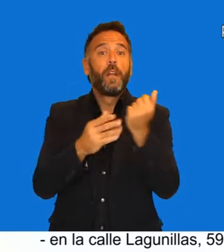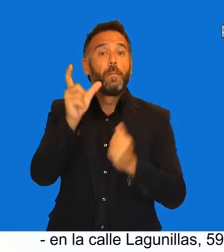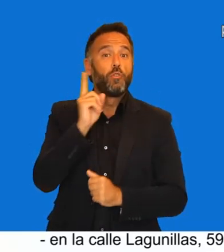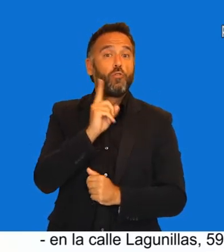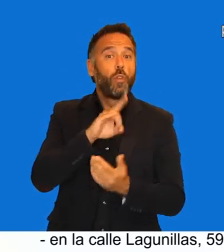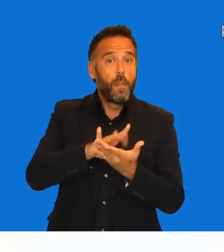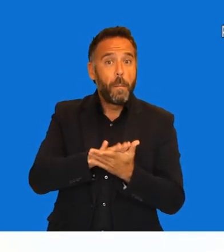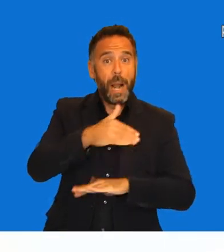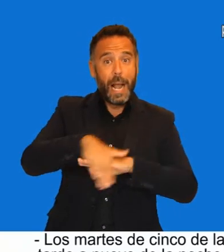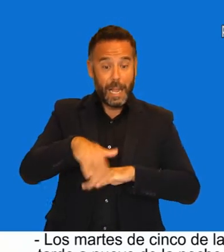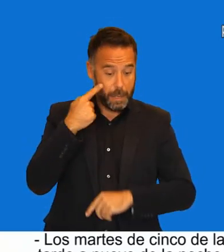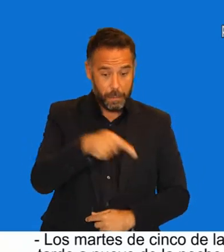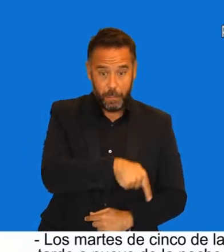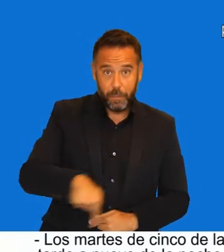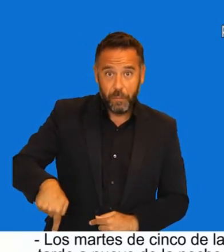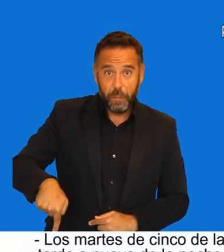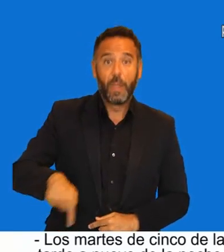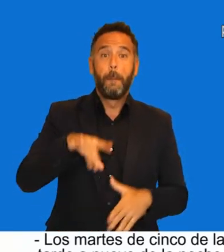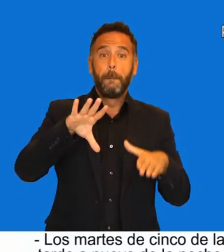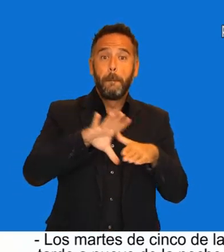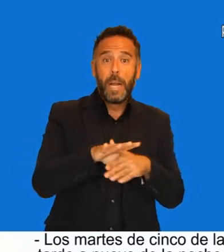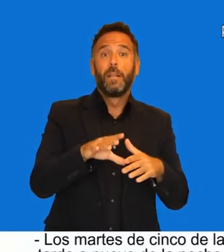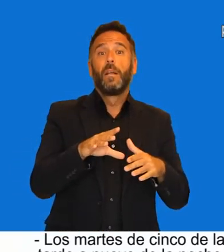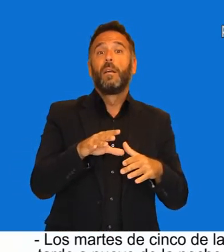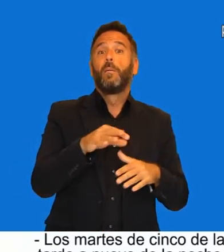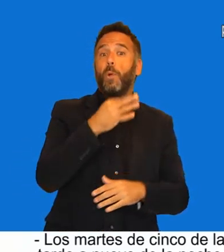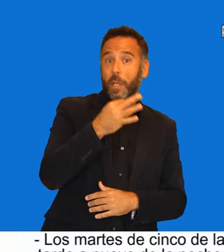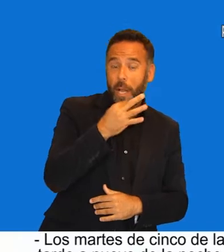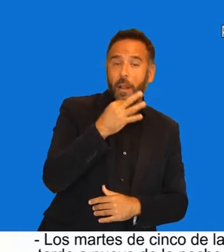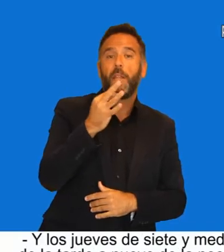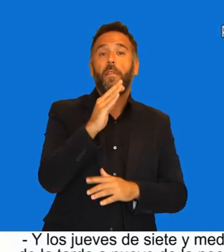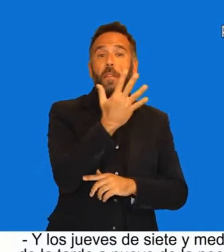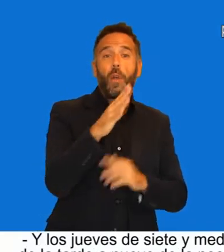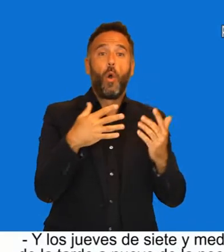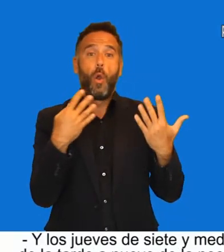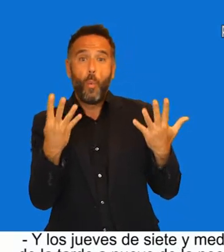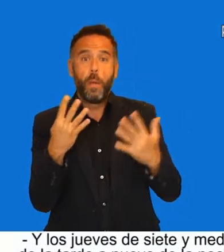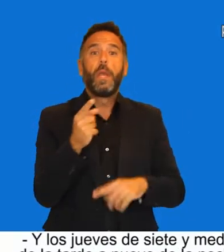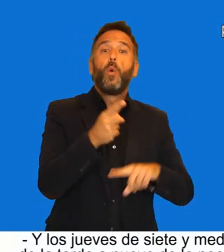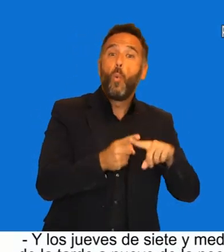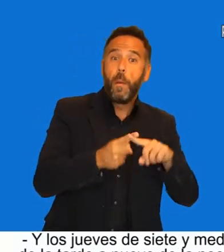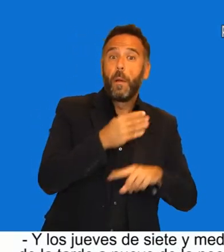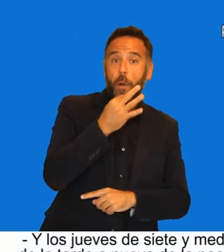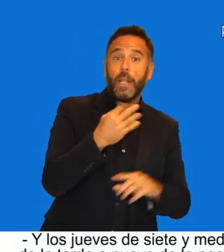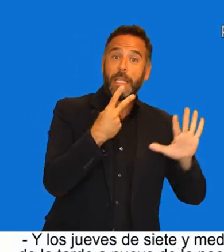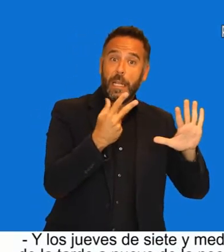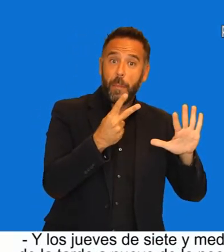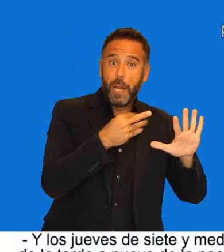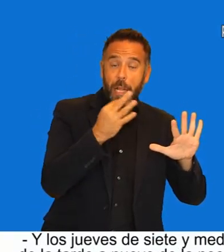59... ...los martes de 5 de la tarde a 9 de la noche... ...y los jueves de 7 y media de la tarde a 9 de la noche.